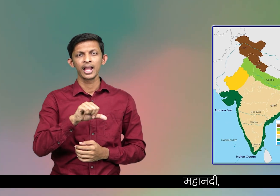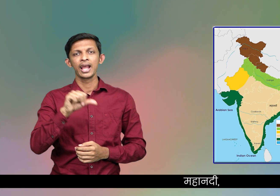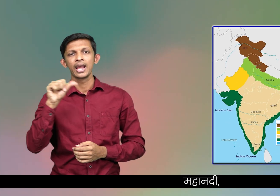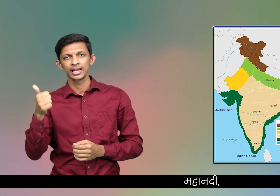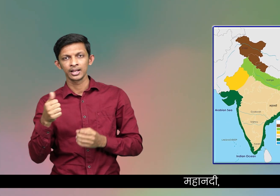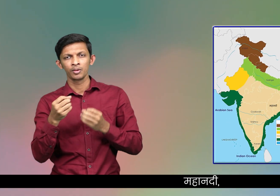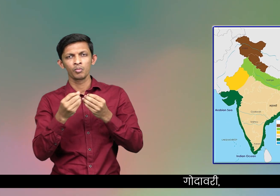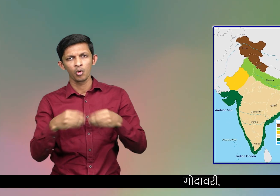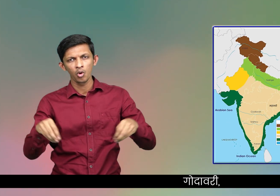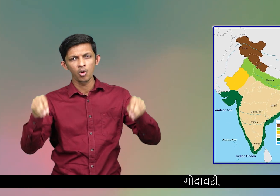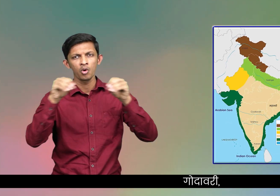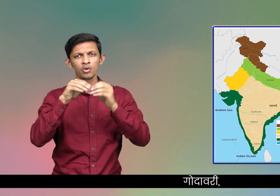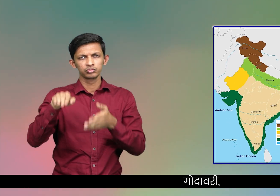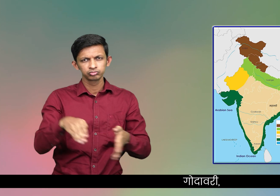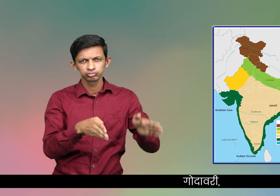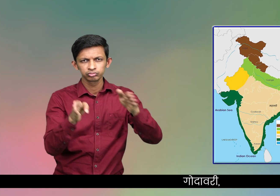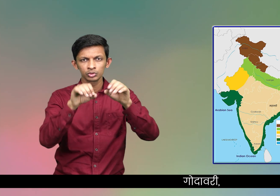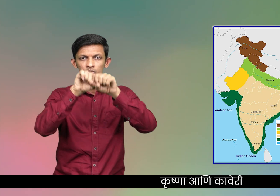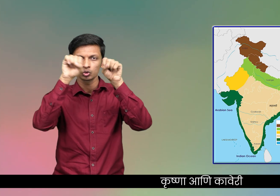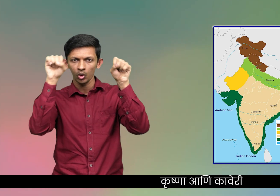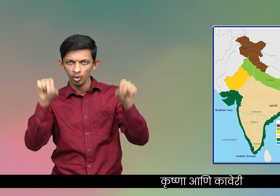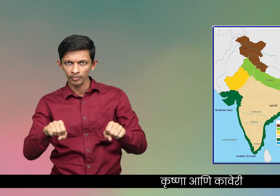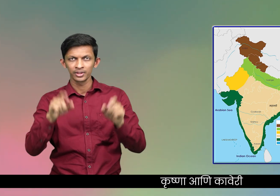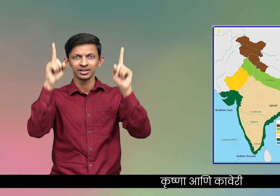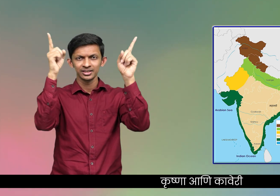महानदी गोदावरी, कृष्णा आणि कावेरी